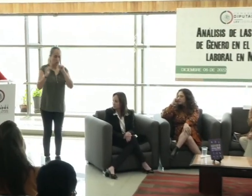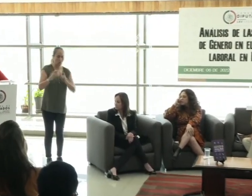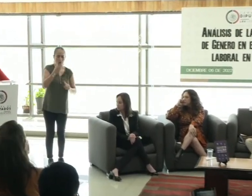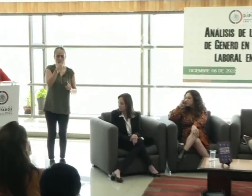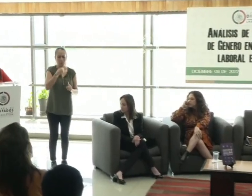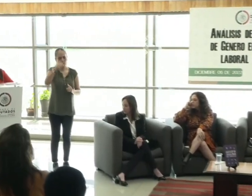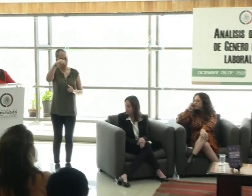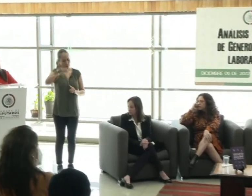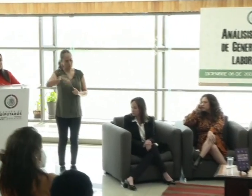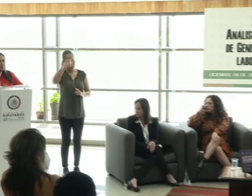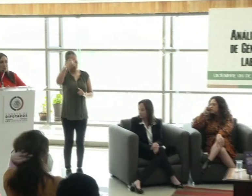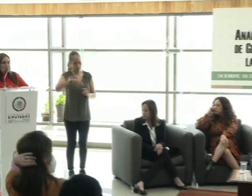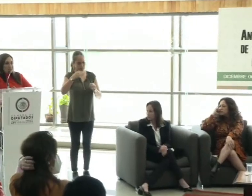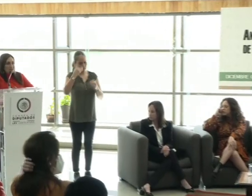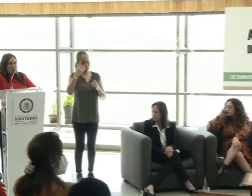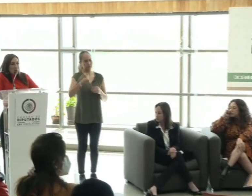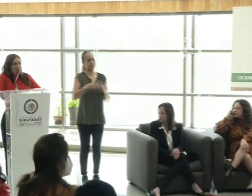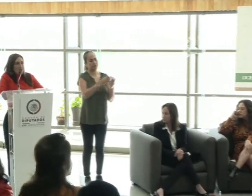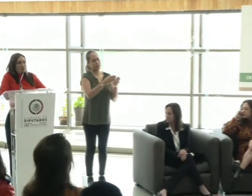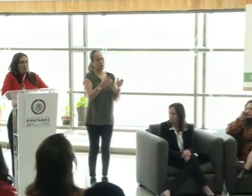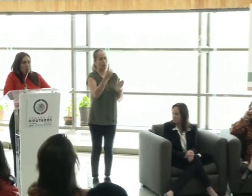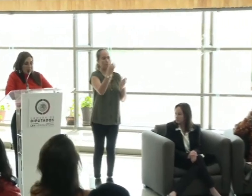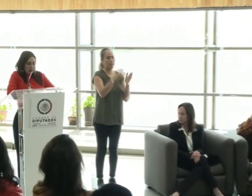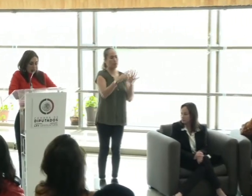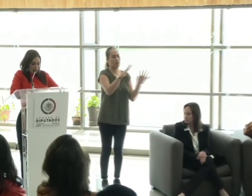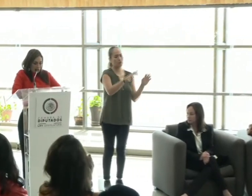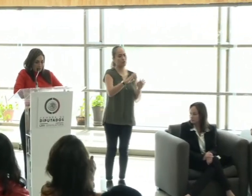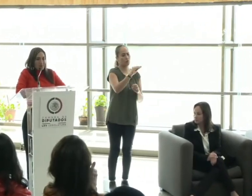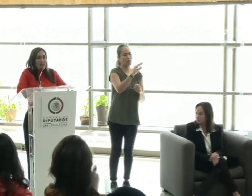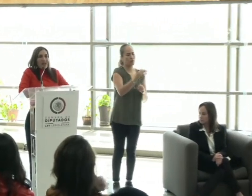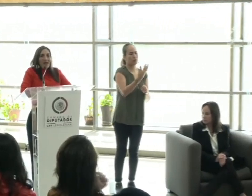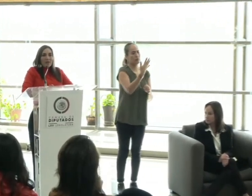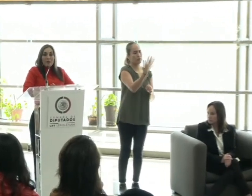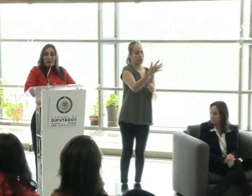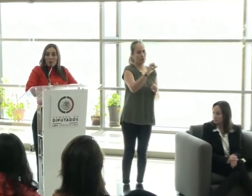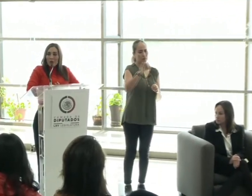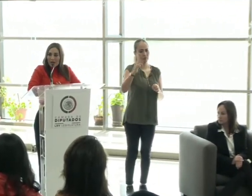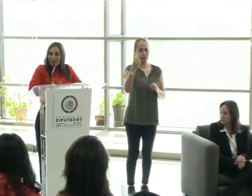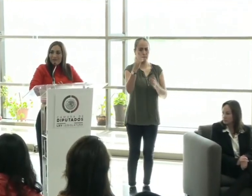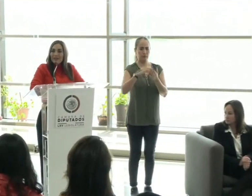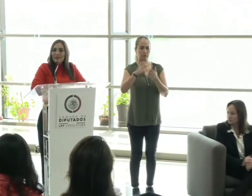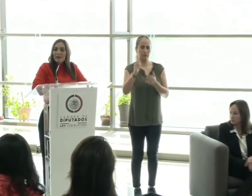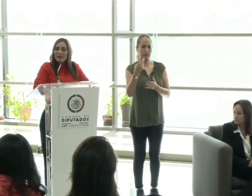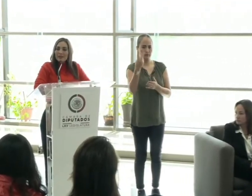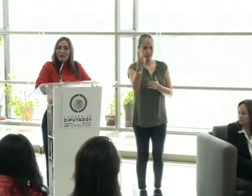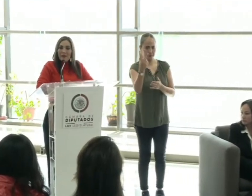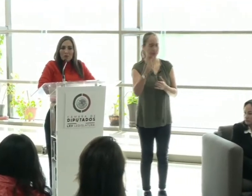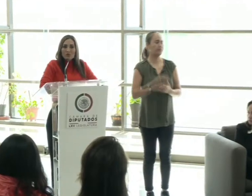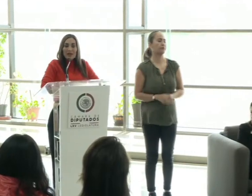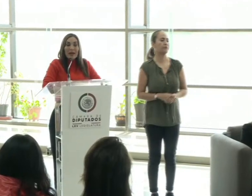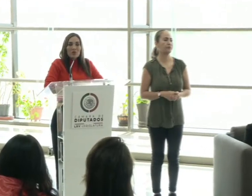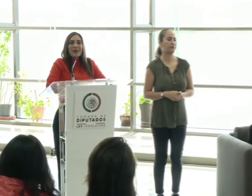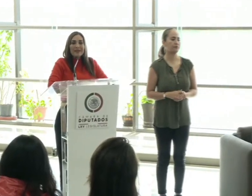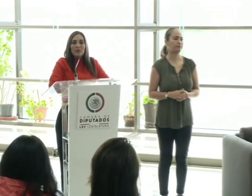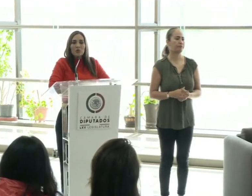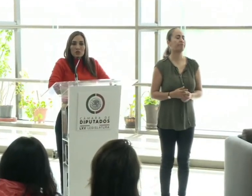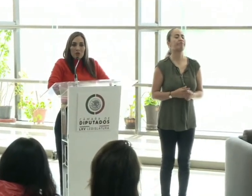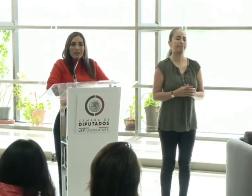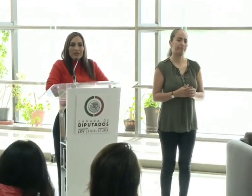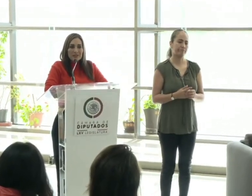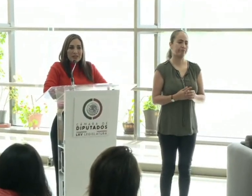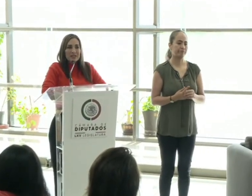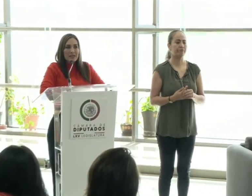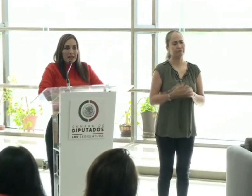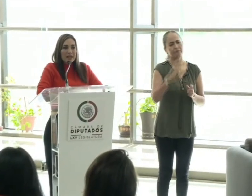de 1995 al 2022 en primer lugar efectivamente vemos que hay una reducción